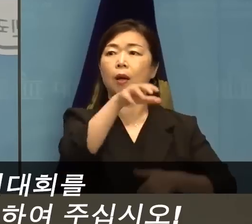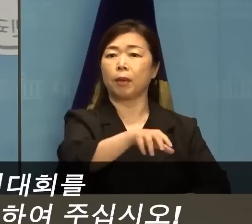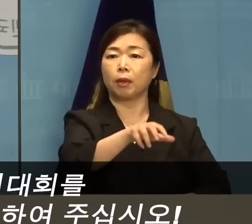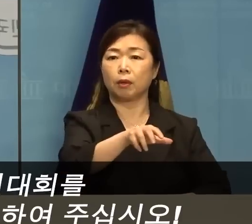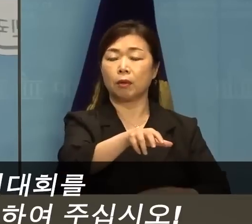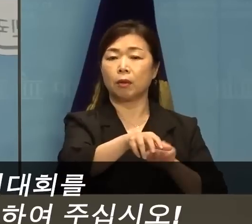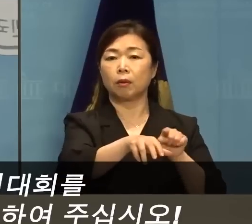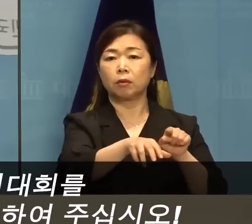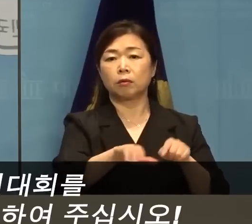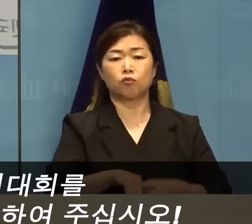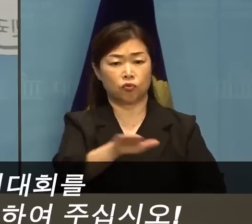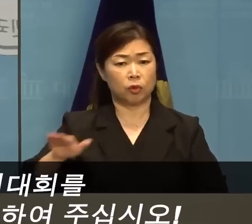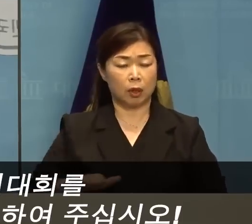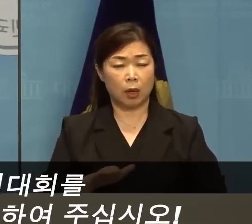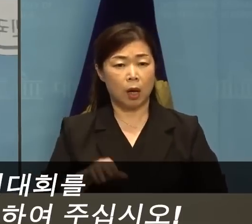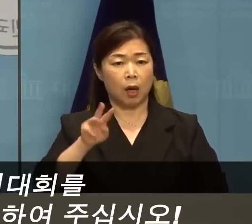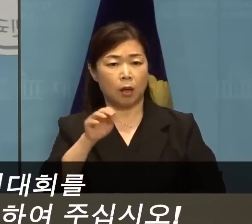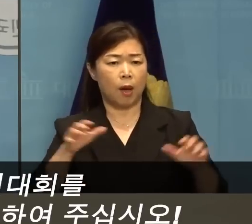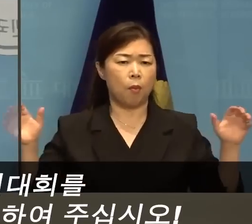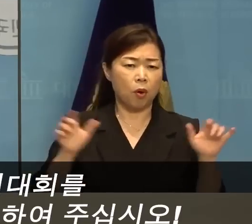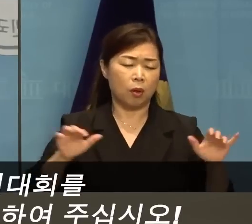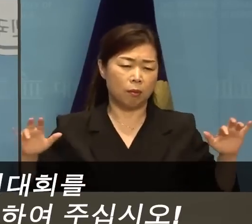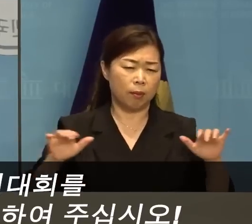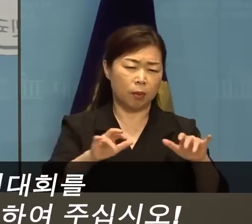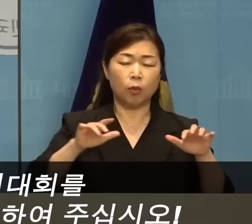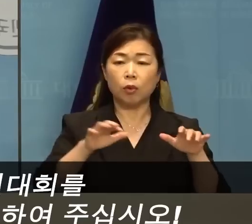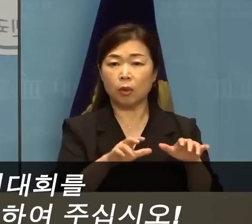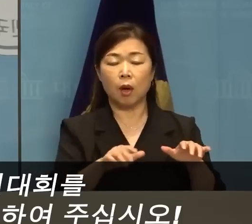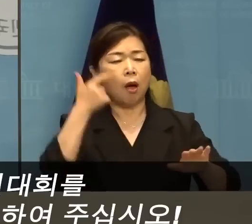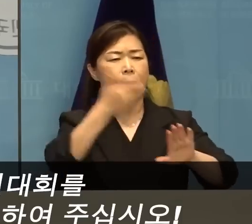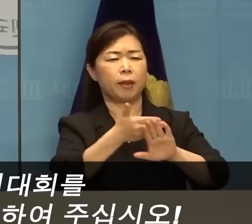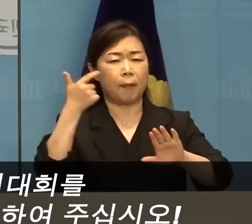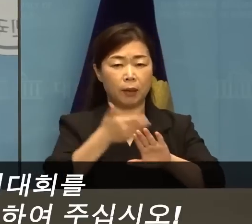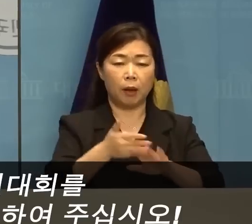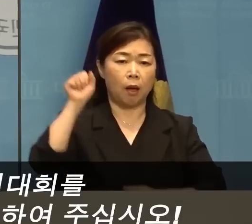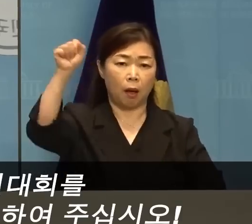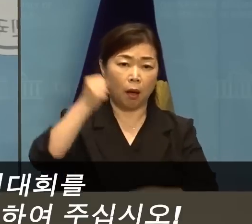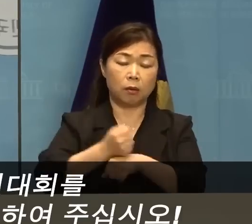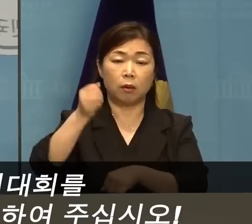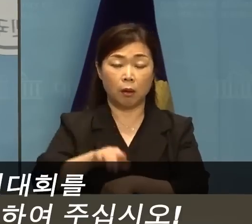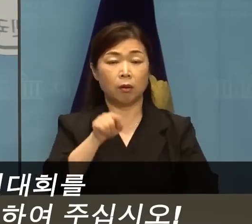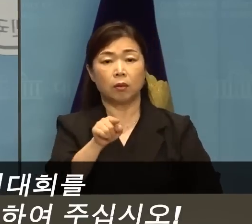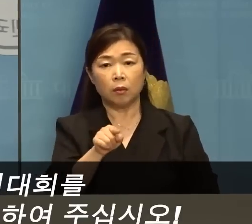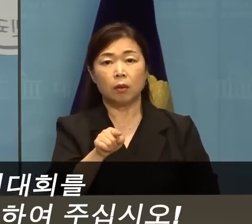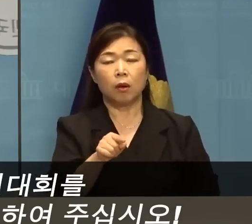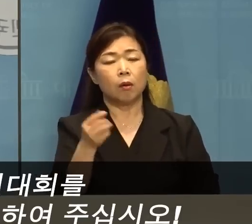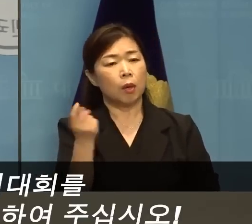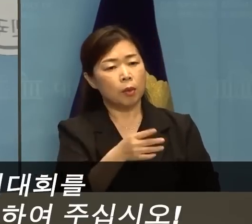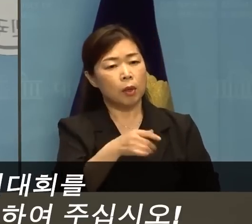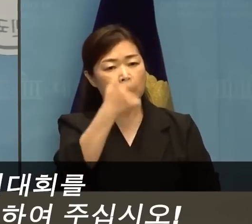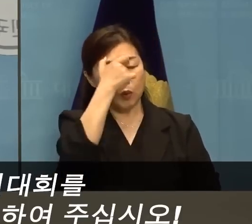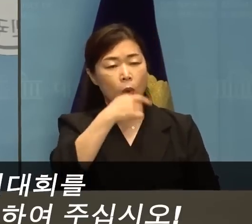앞에서 저희들이 3만 명이 모여서 이런 반대 대회를 개최했는데 그것은 몇몇 기독